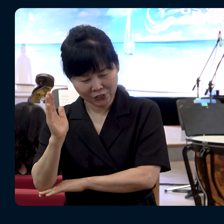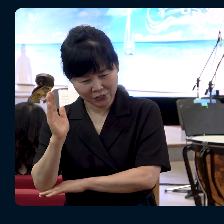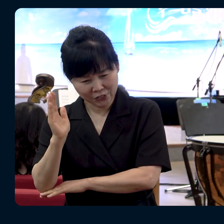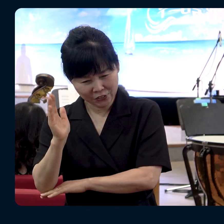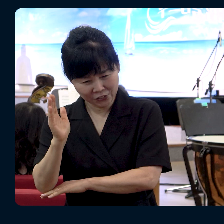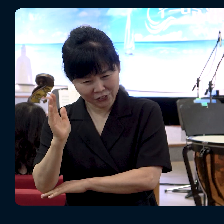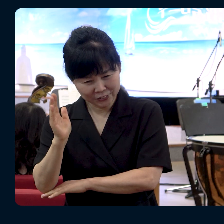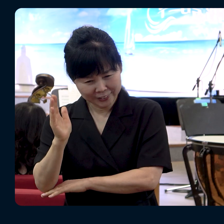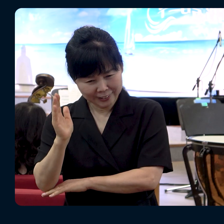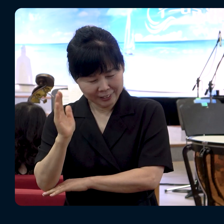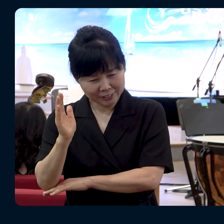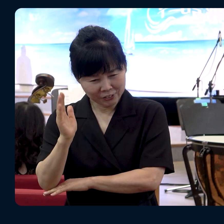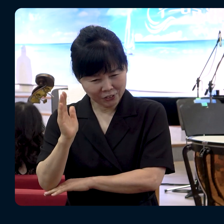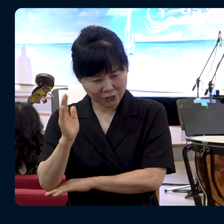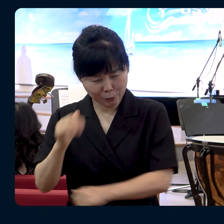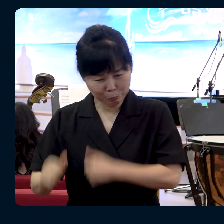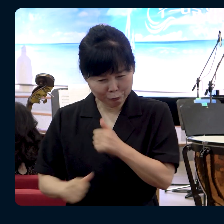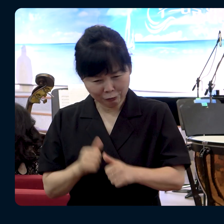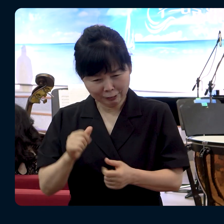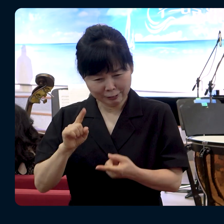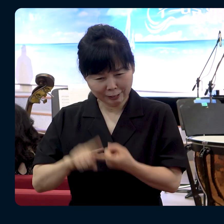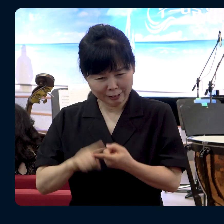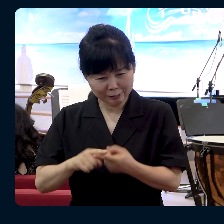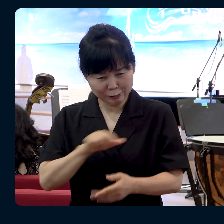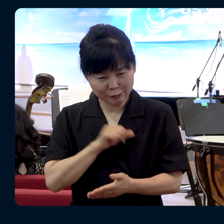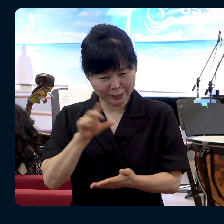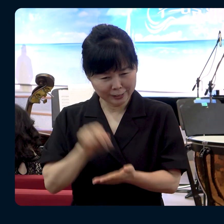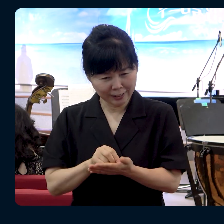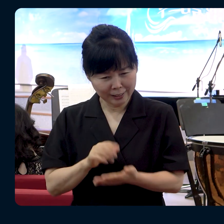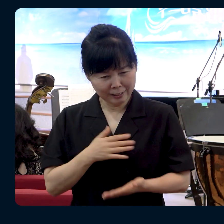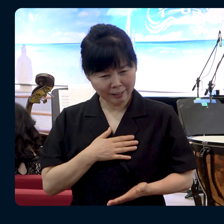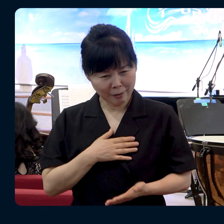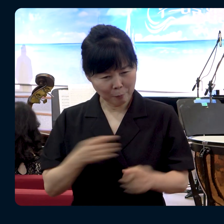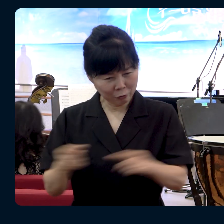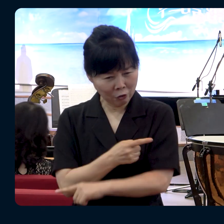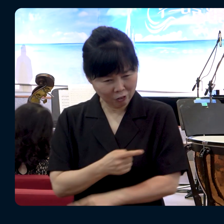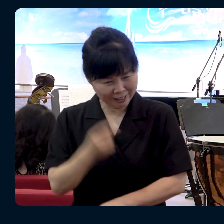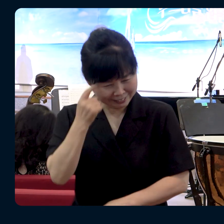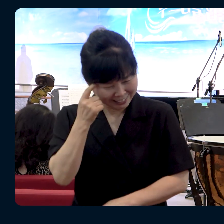못한다고 얘기를 해야 되나 이런 생각을 좀 했습니다.